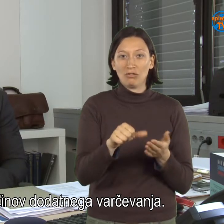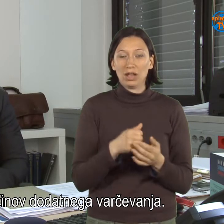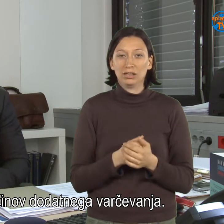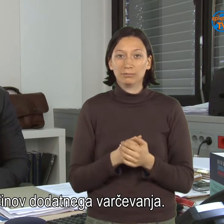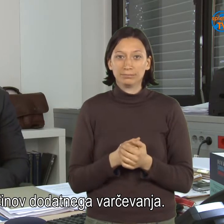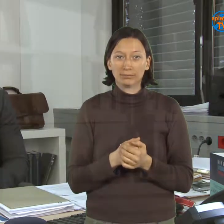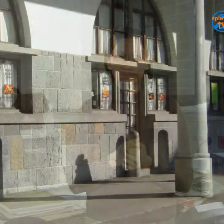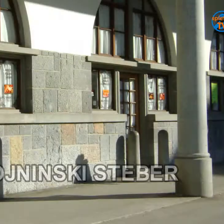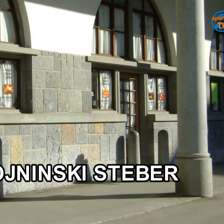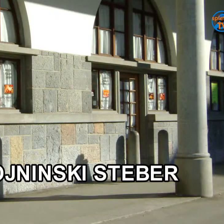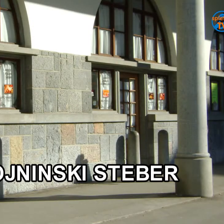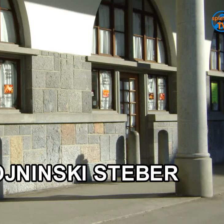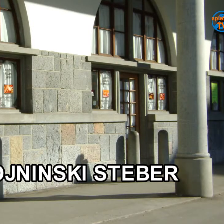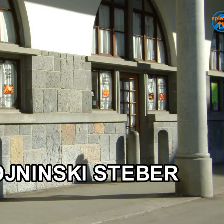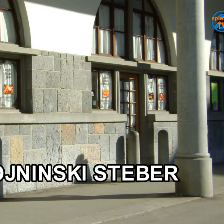varčevanja.